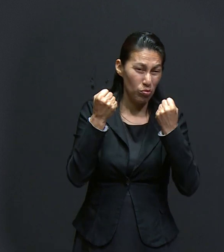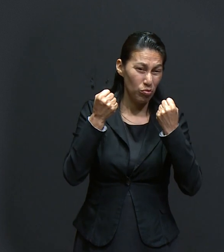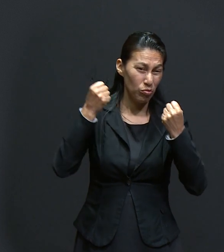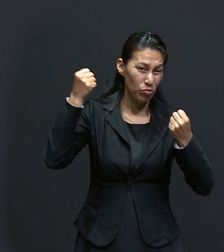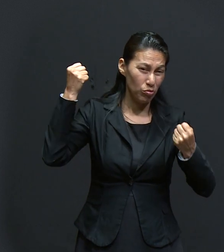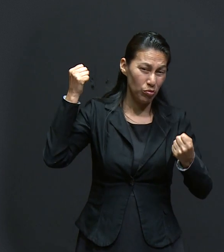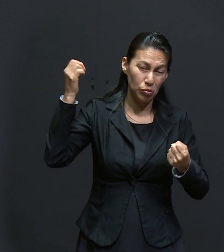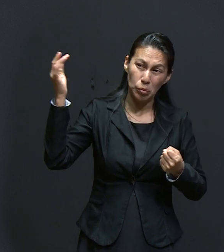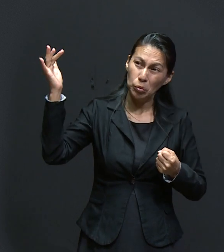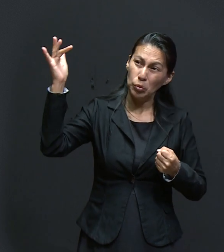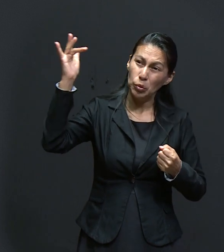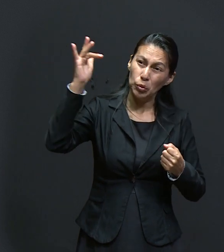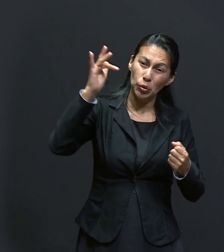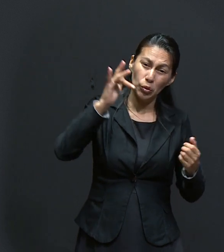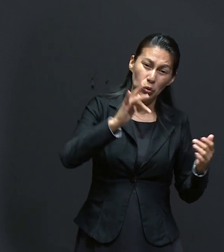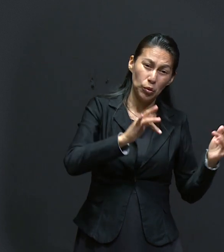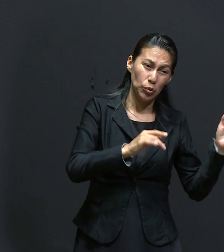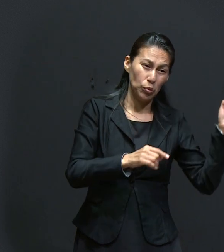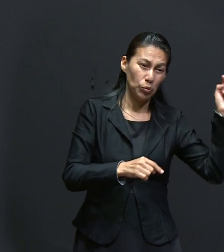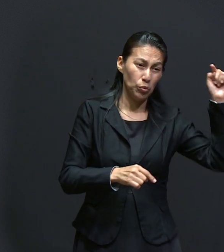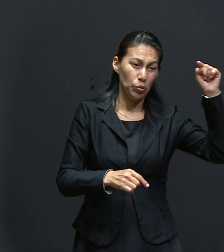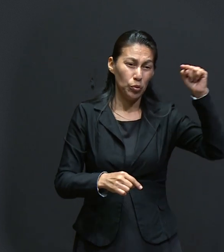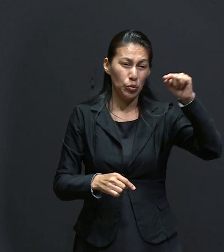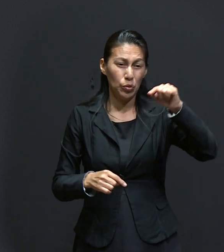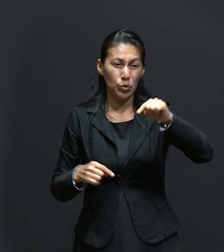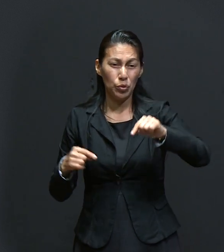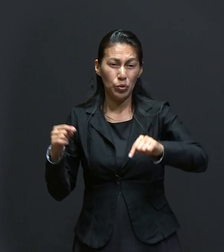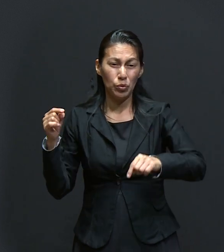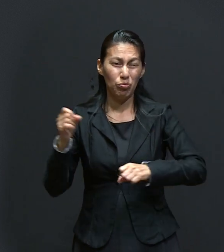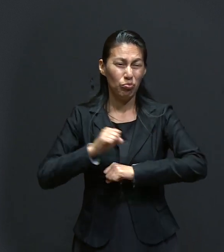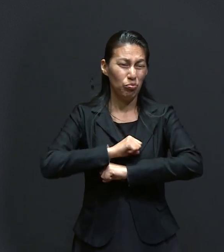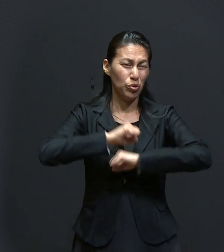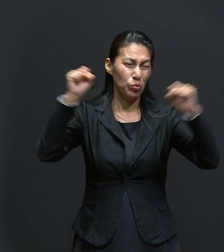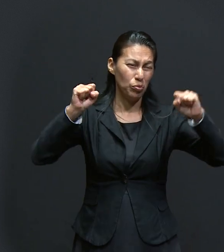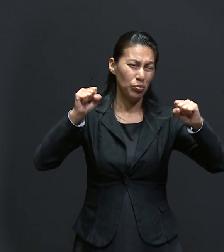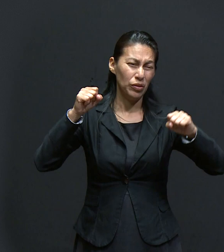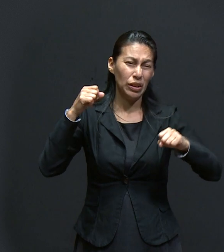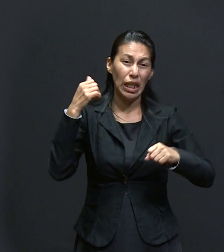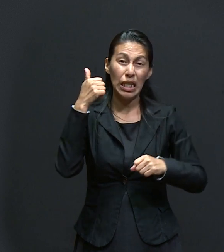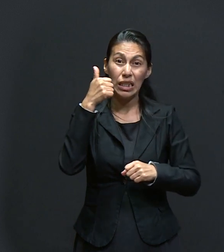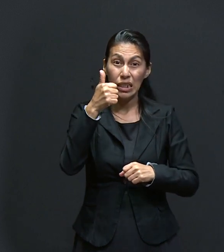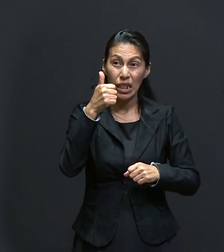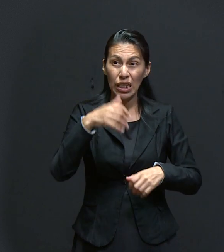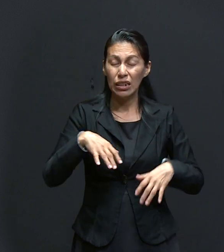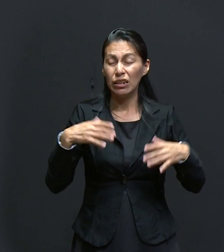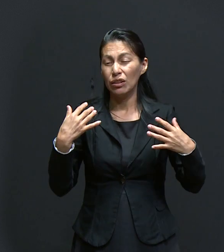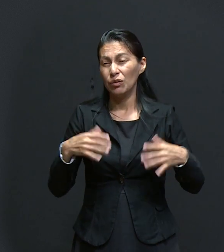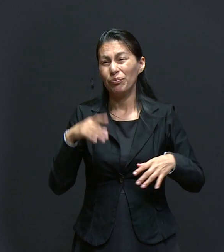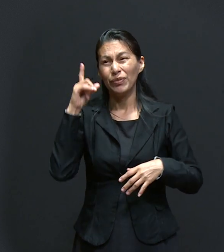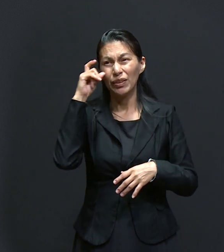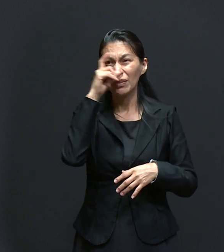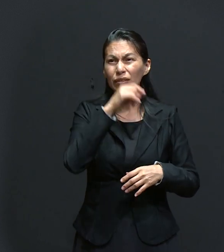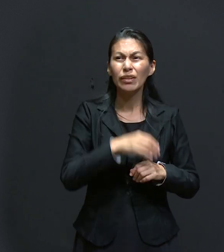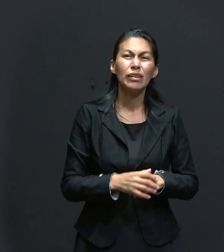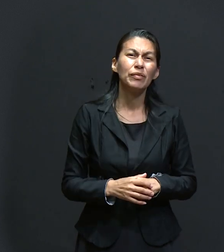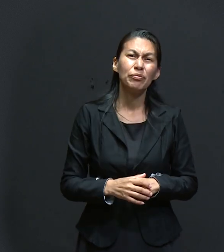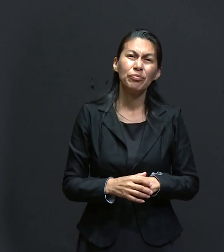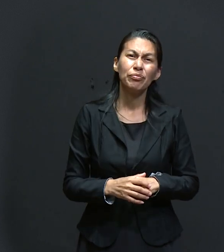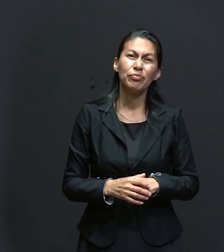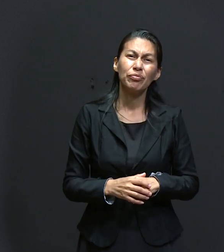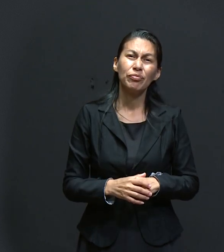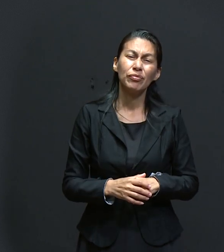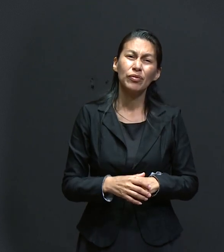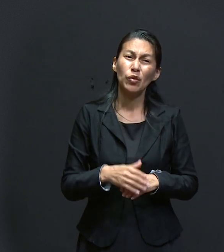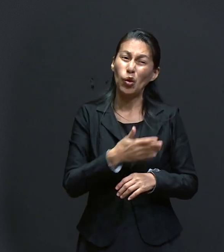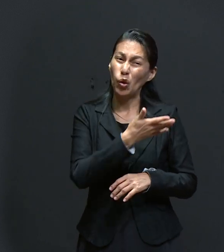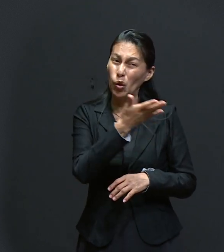seis misiles pero no hicieron daño a sí mayor entonces algo que todavía